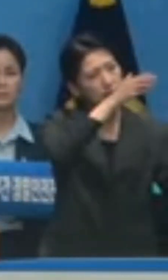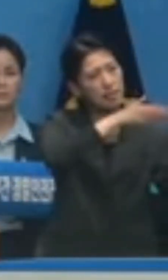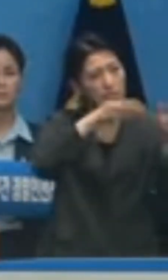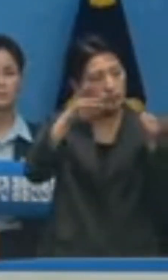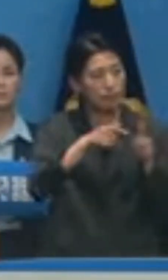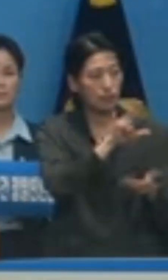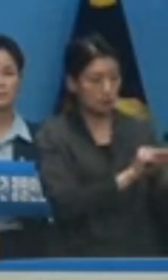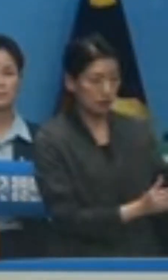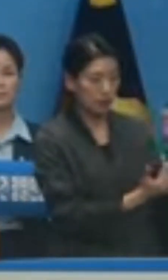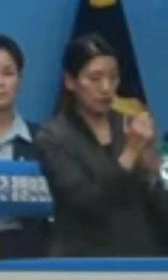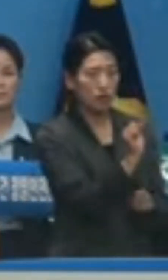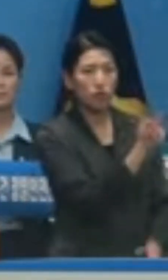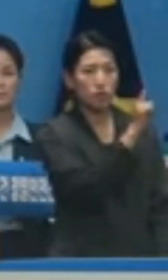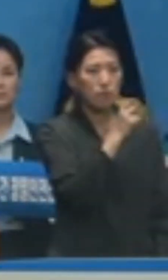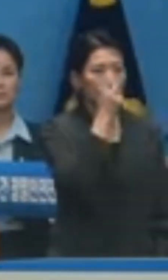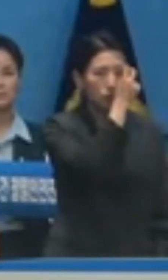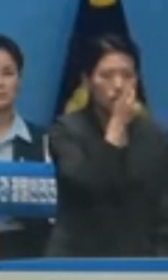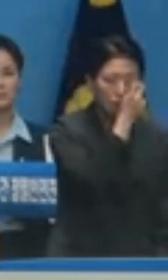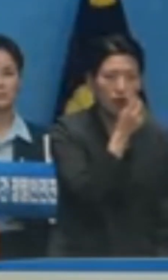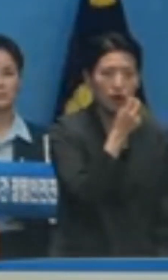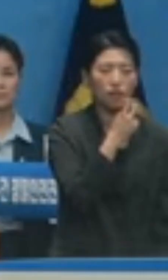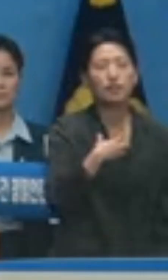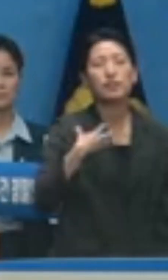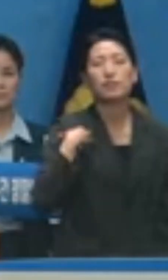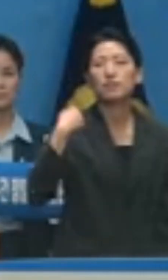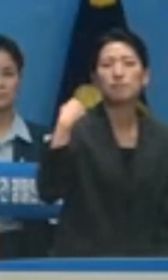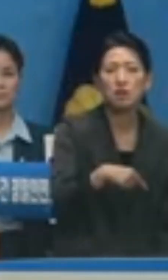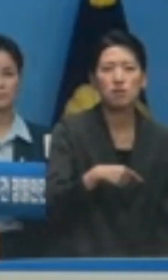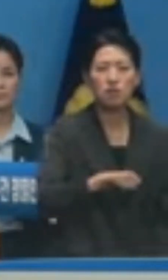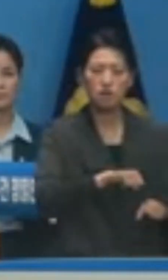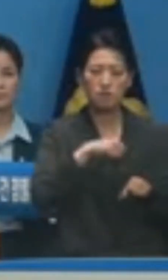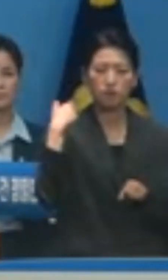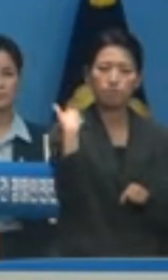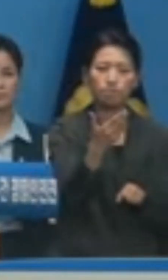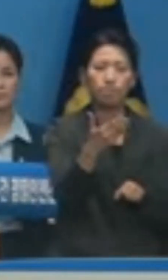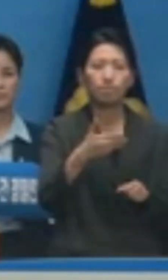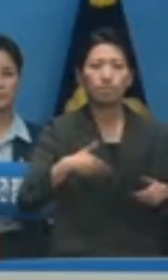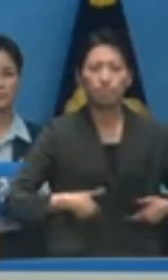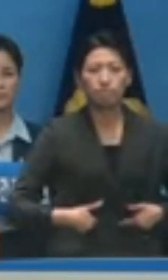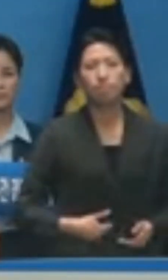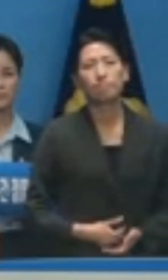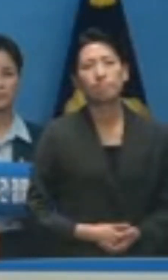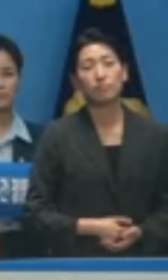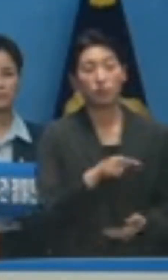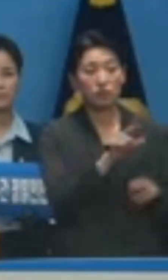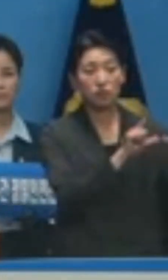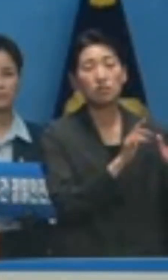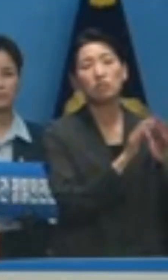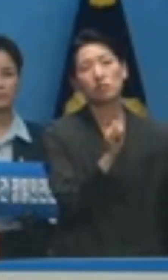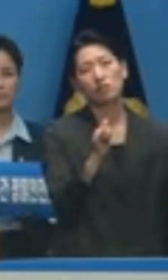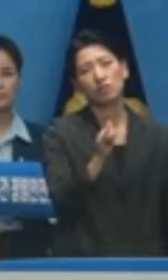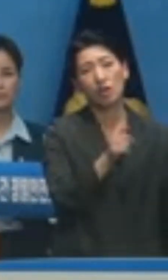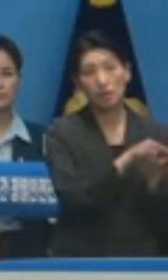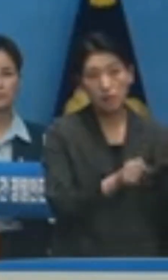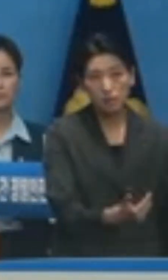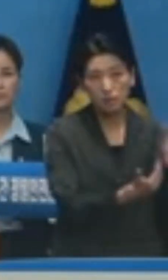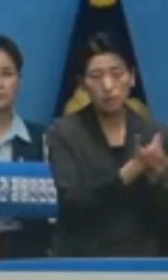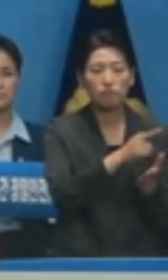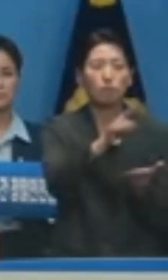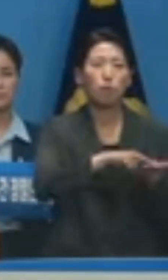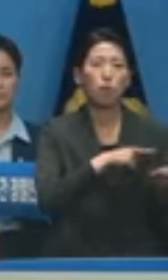철저한 진상조사로 책임을 밝히고 강력하게 처벌하십시오. 주민들에 대한 충분한 피해